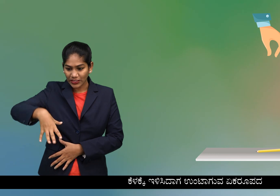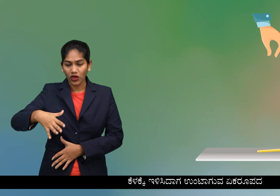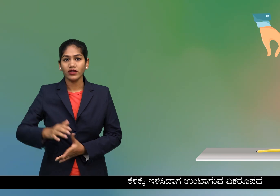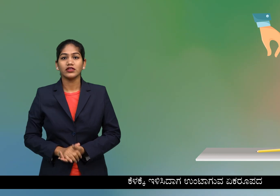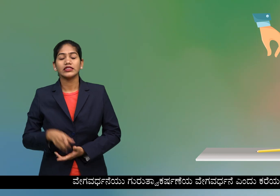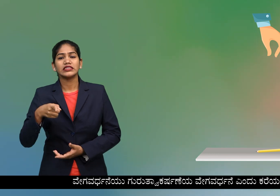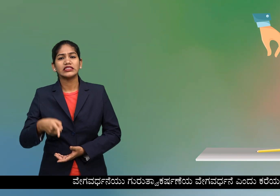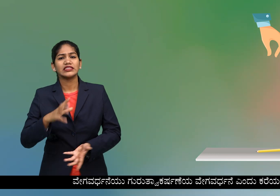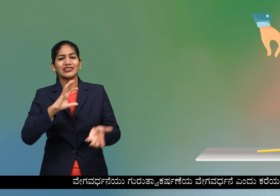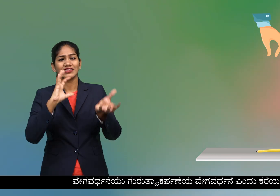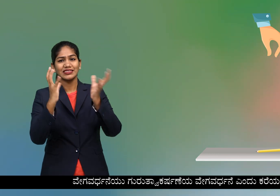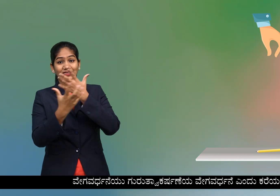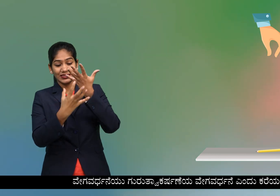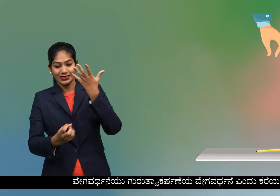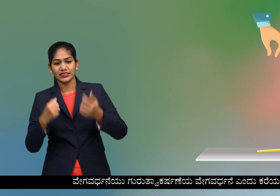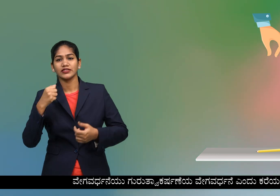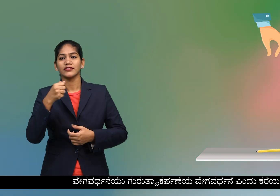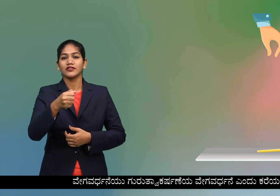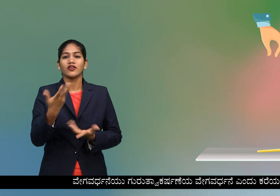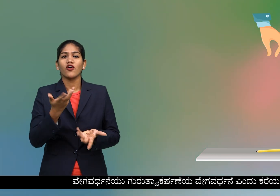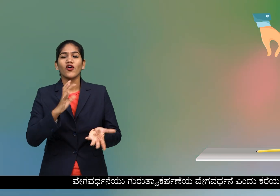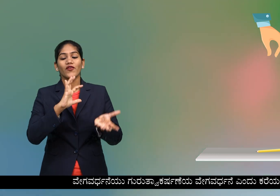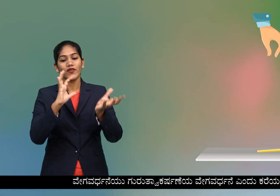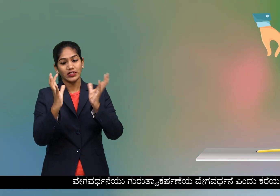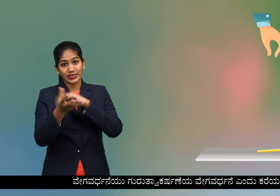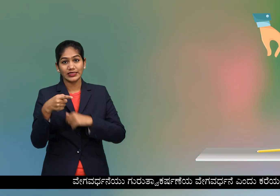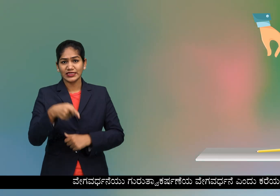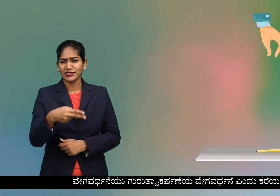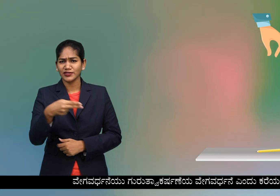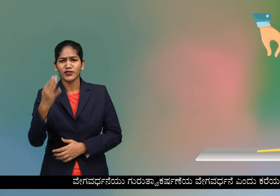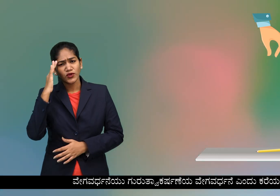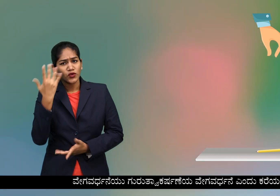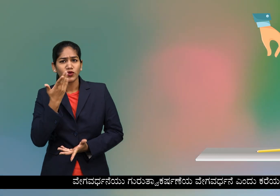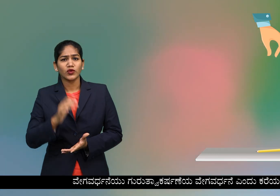ಏಕರೂಪದ ವೇಗವರ್ಧನೆಯು ಗುರುತ್ವಾಕರ್ಷಣೆಯ ವೇಗವರ್ಧನೆ ಎಂದು ಕರೆಯಲ್ಪಡುತ್ತದೆ.